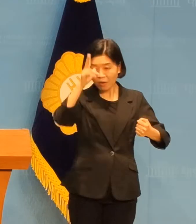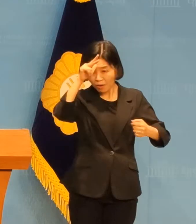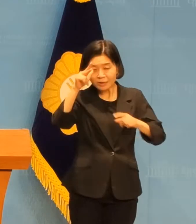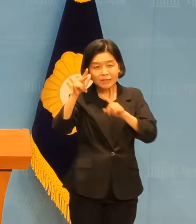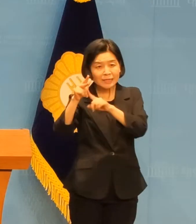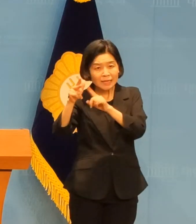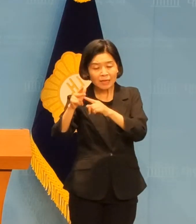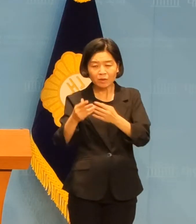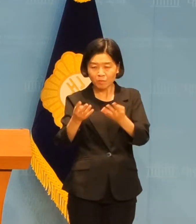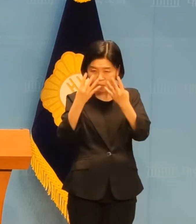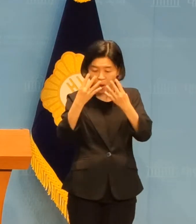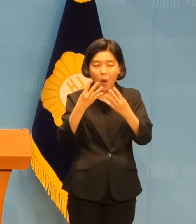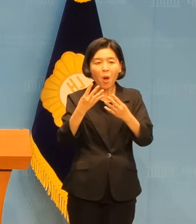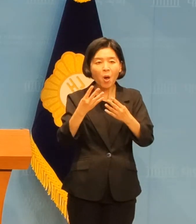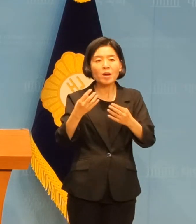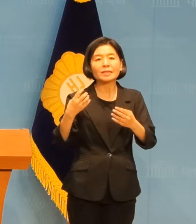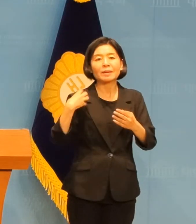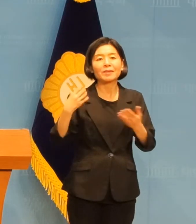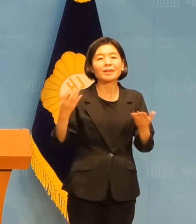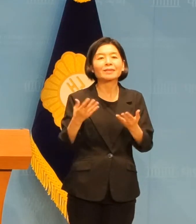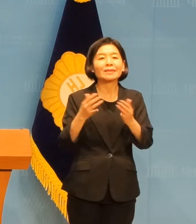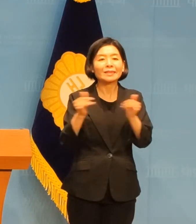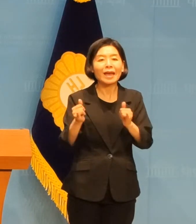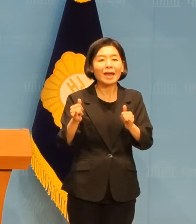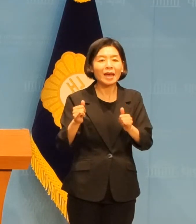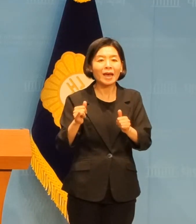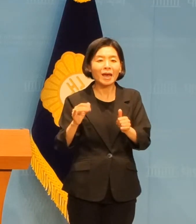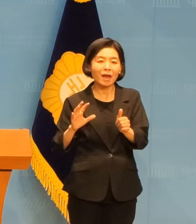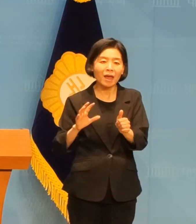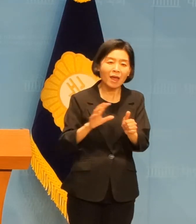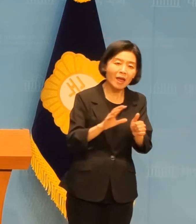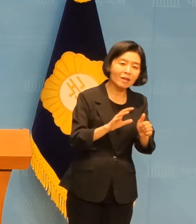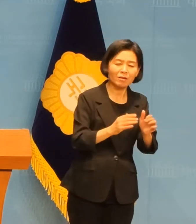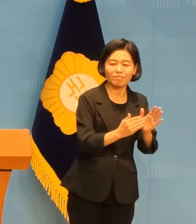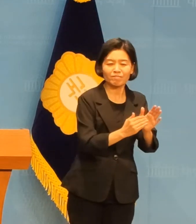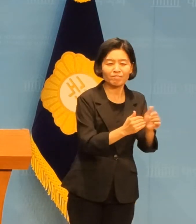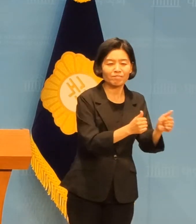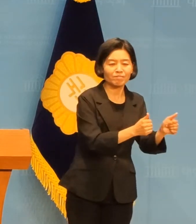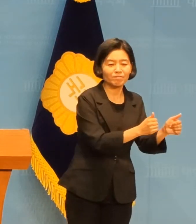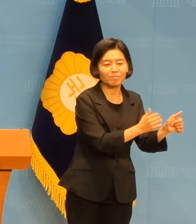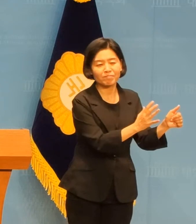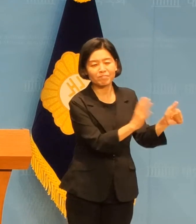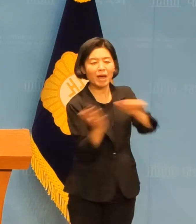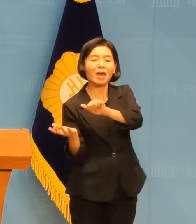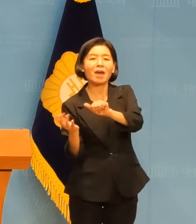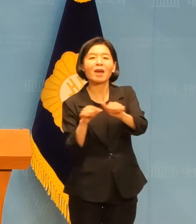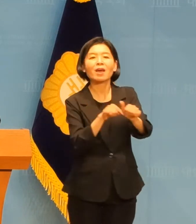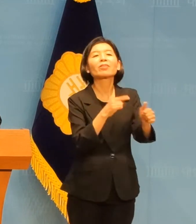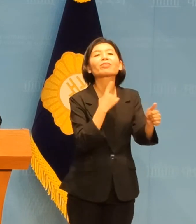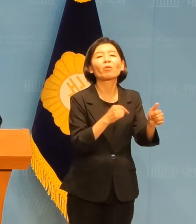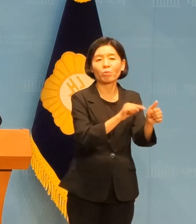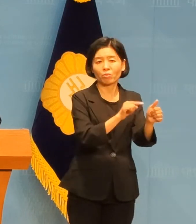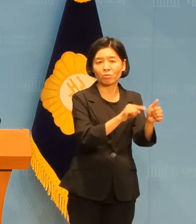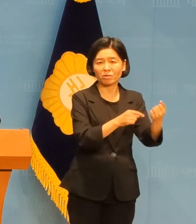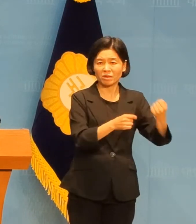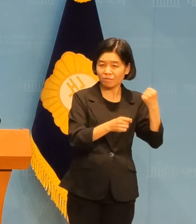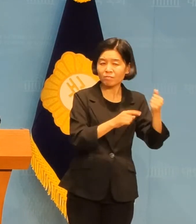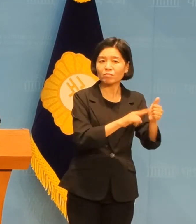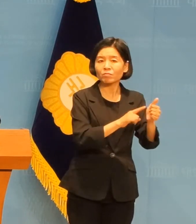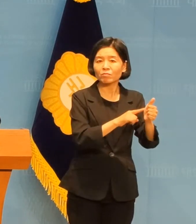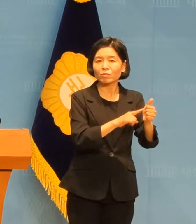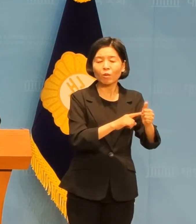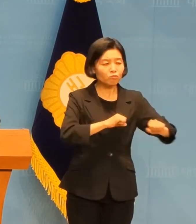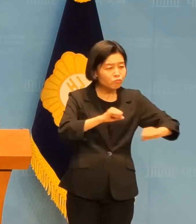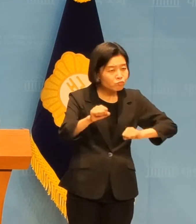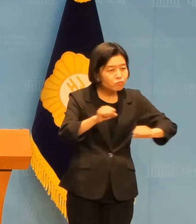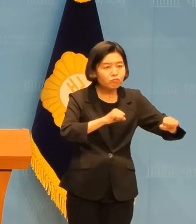수사관과 교도소, 교종 공무원의 힘으로 저항하여 결국 집행을 포기하게 한 바가 있습니다. 움직임에